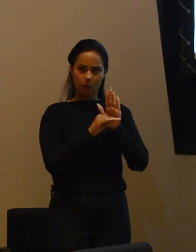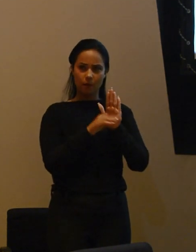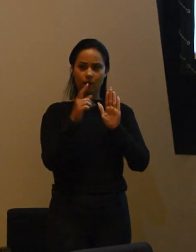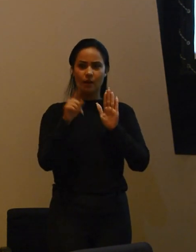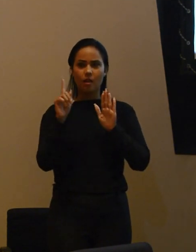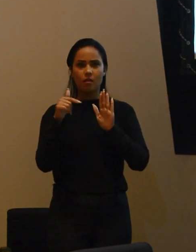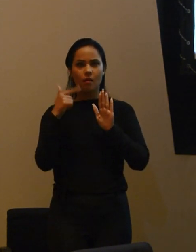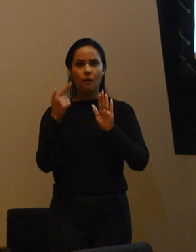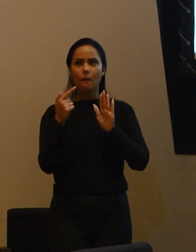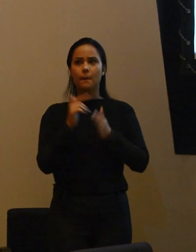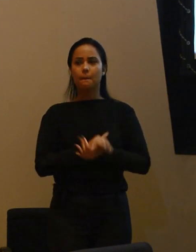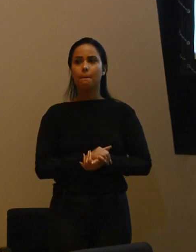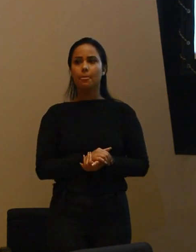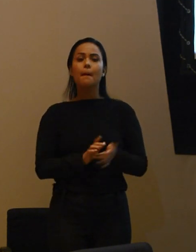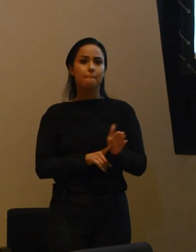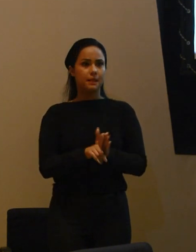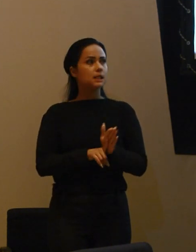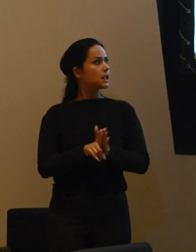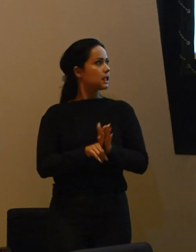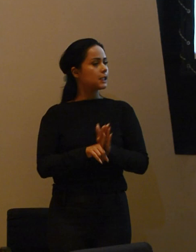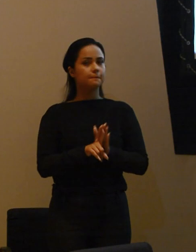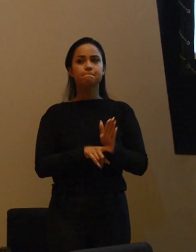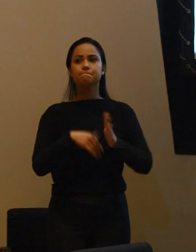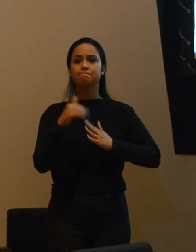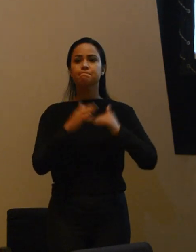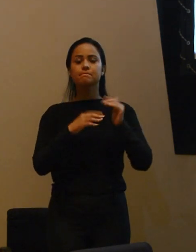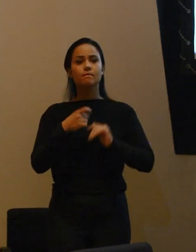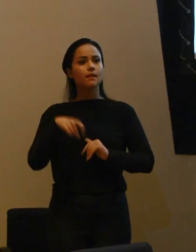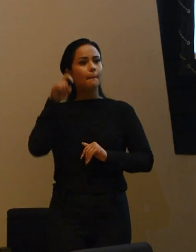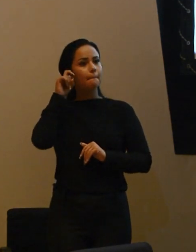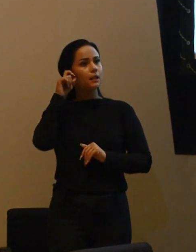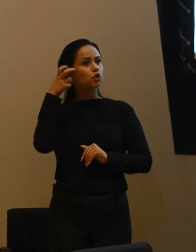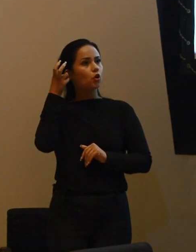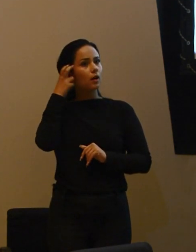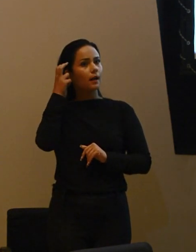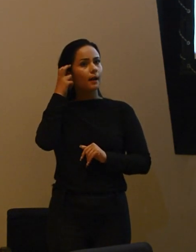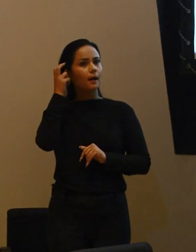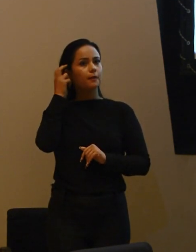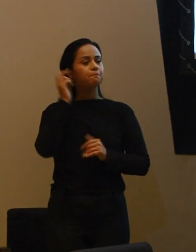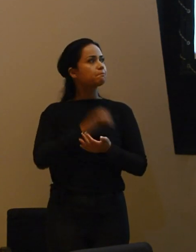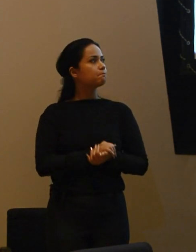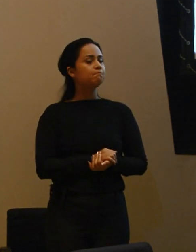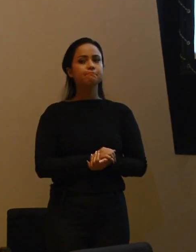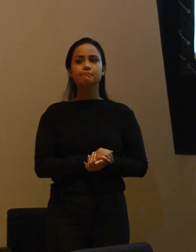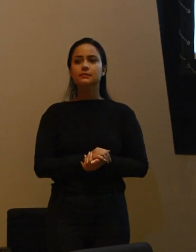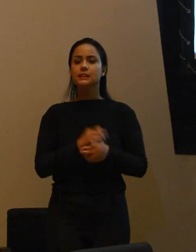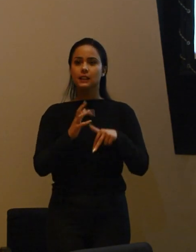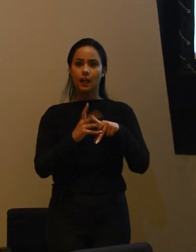passar mais uma pesquisa, né, sobre o implante coclear em pacientes,